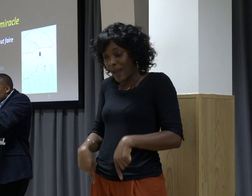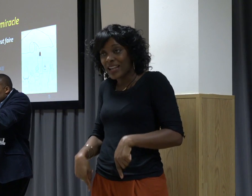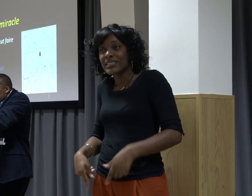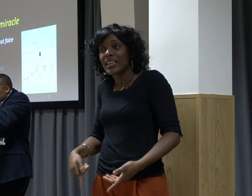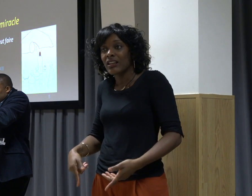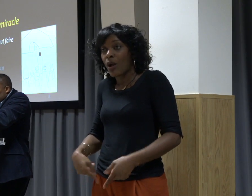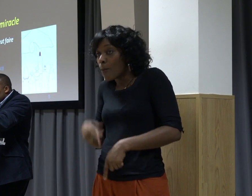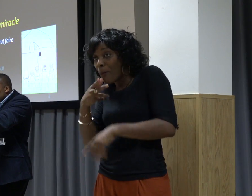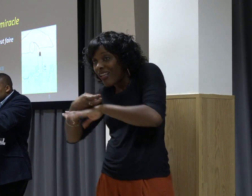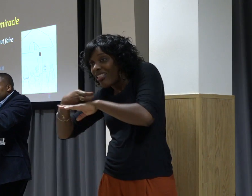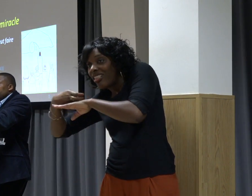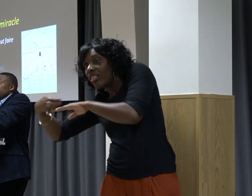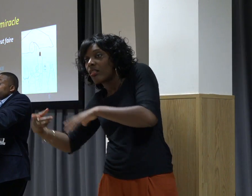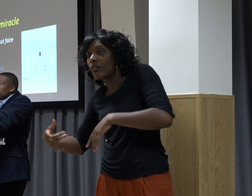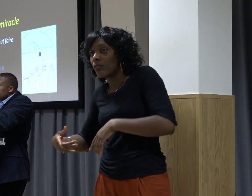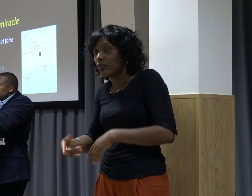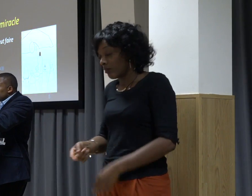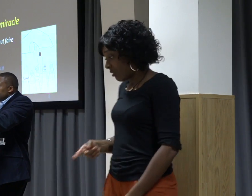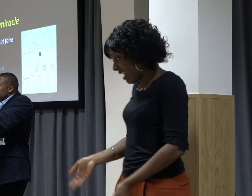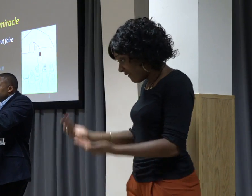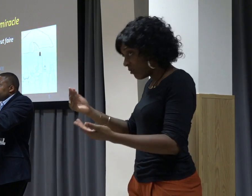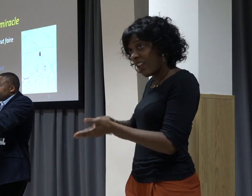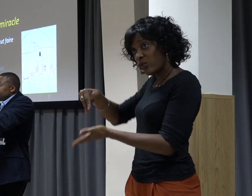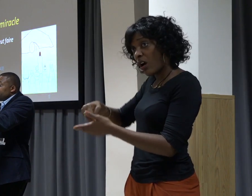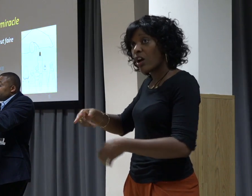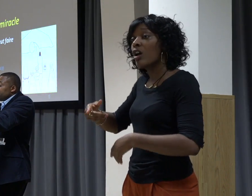l'ordonne, lève-toi, prends ton lit et va dans ta maison.